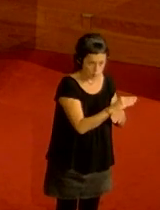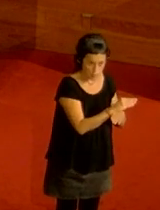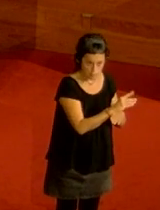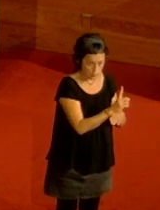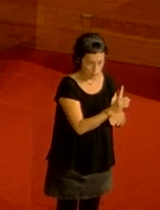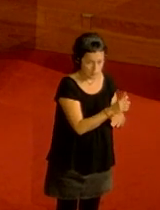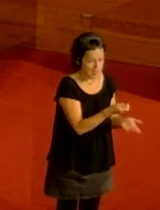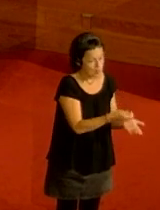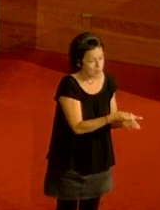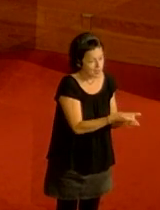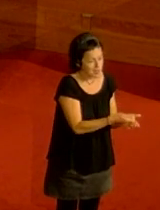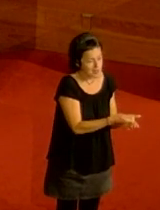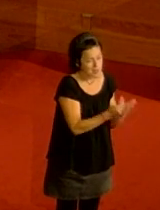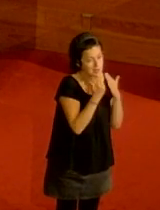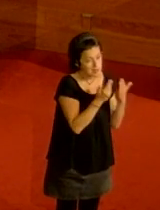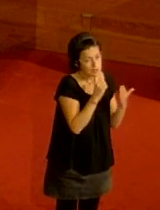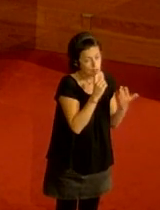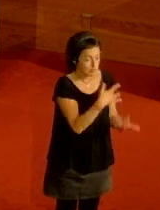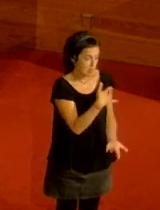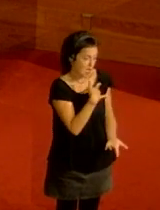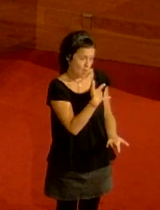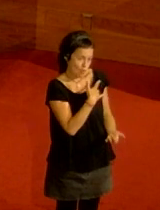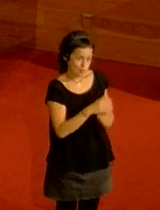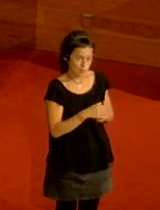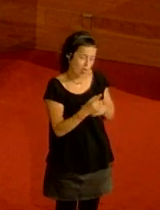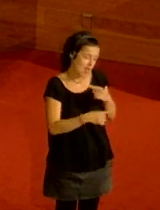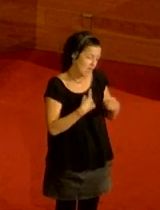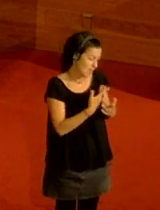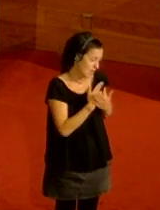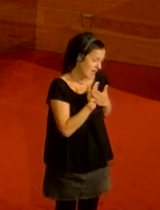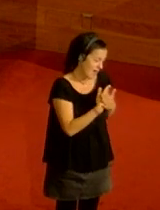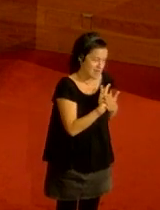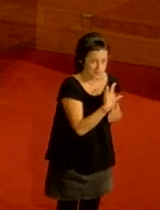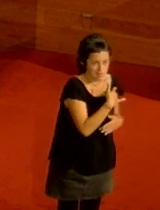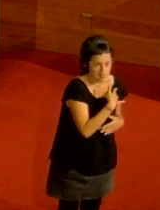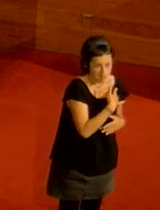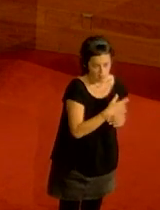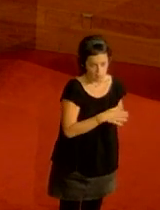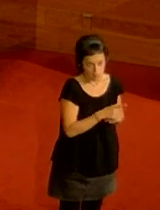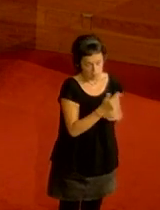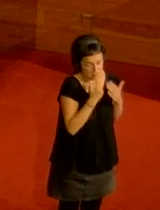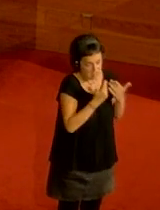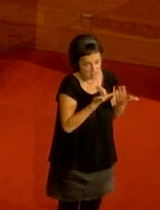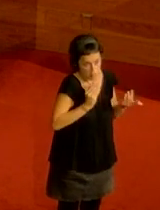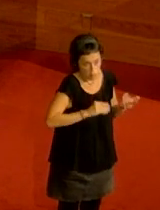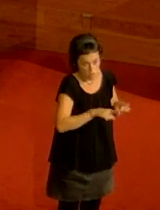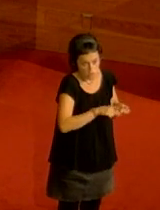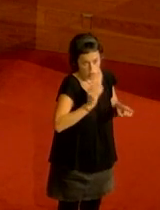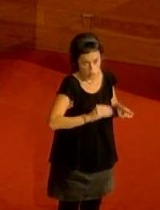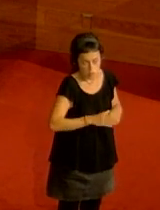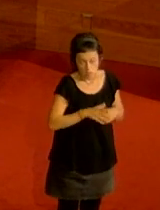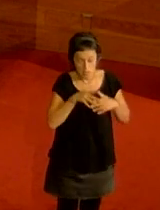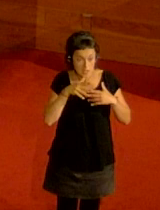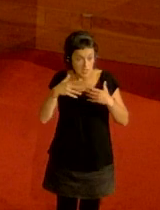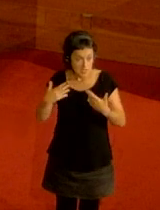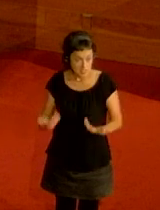con el amor no y con y con el amor de toda la familia hacia las personas que lo ejercían igual que ahora se legitima también